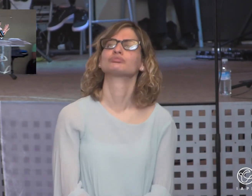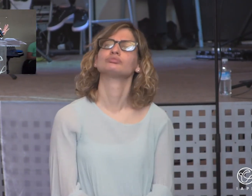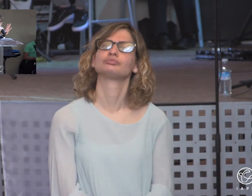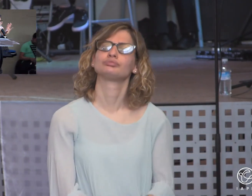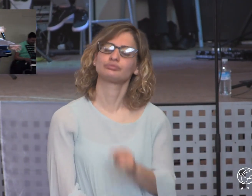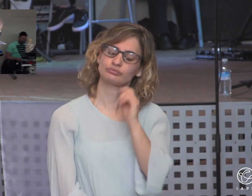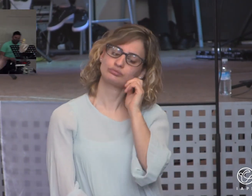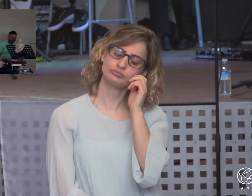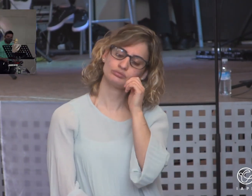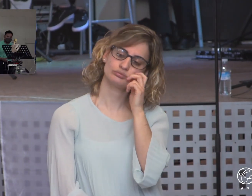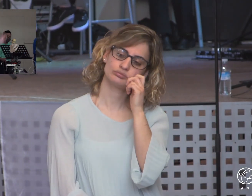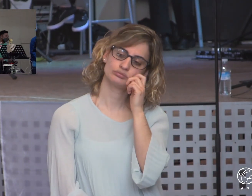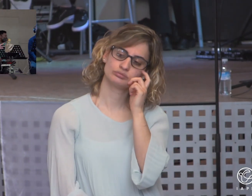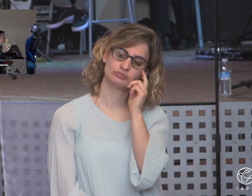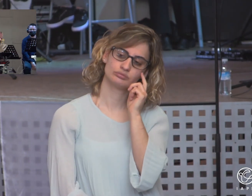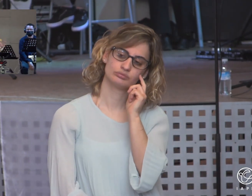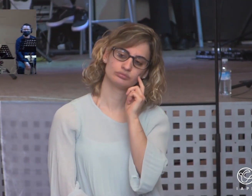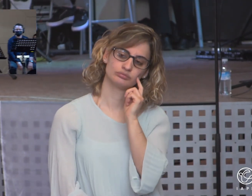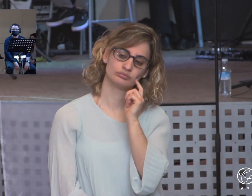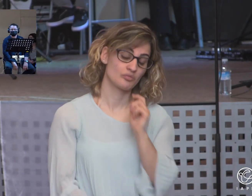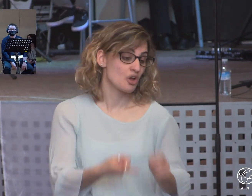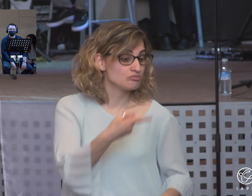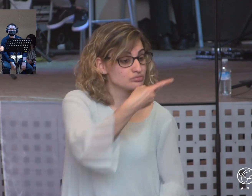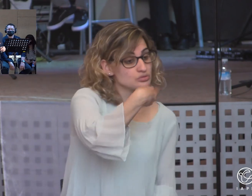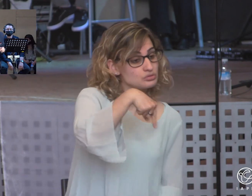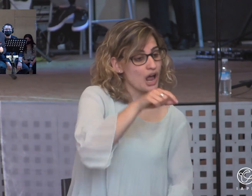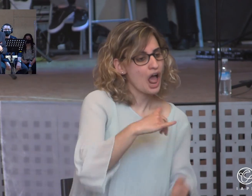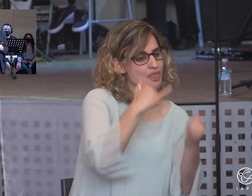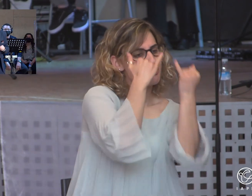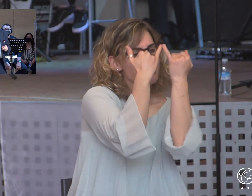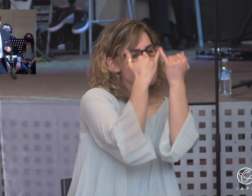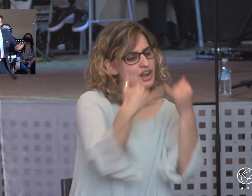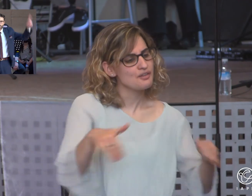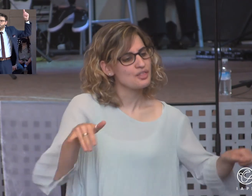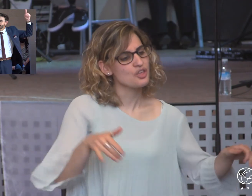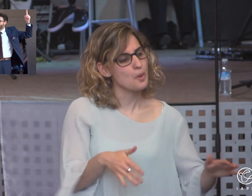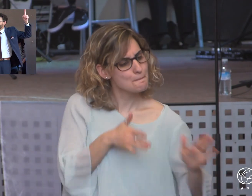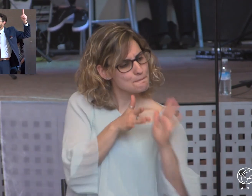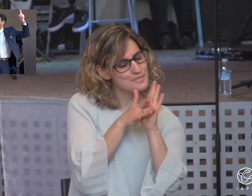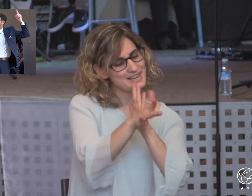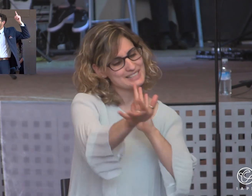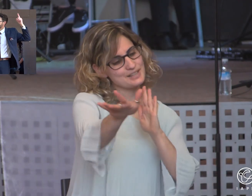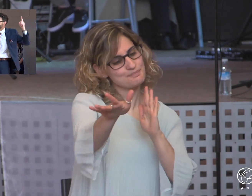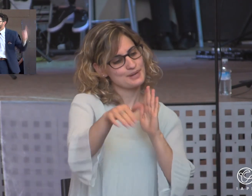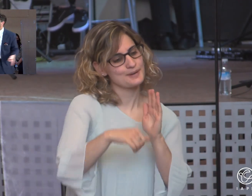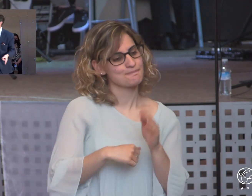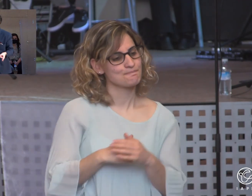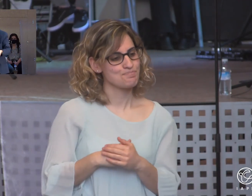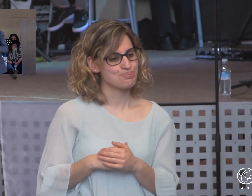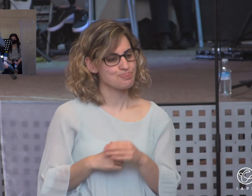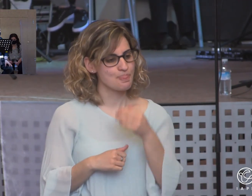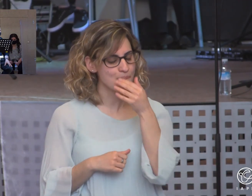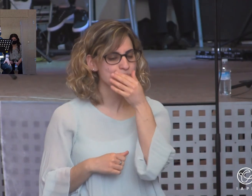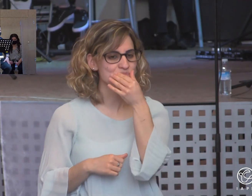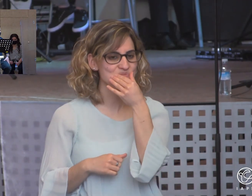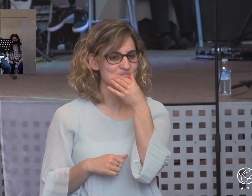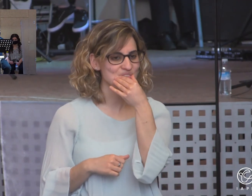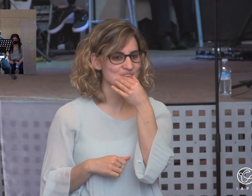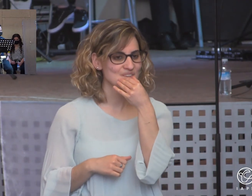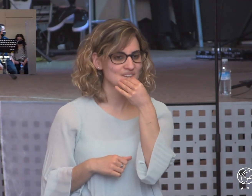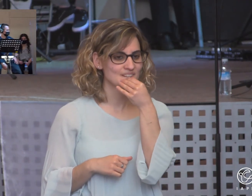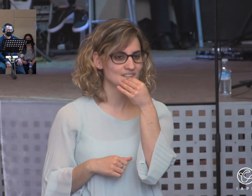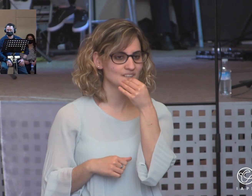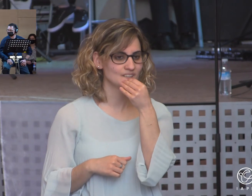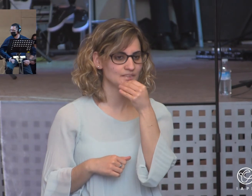por siempre. Una Pascua judía por la eternidad. Una de aprendizaje, 2